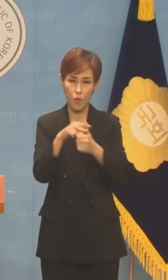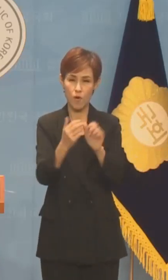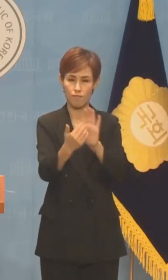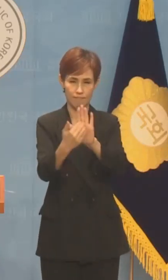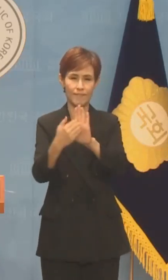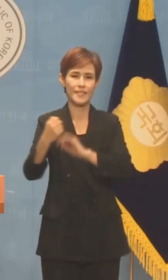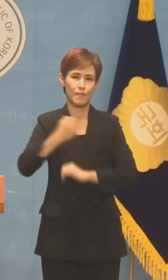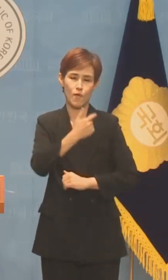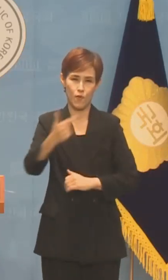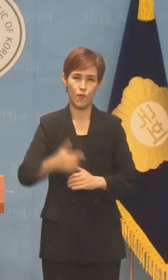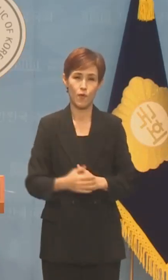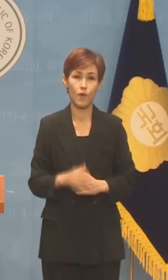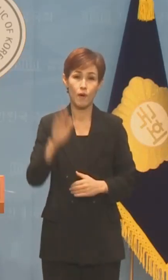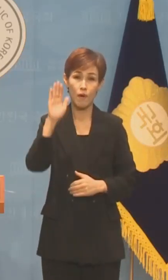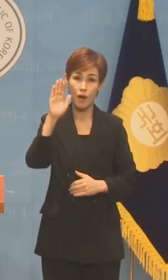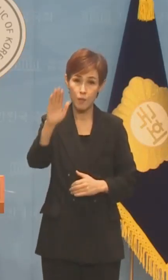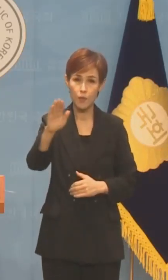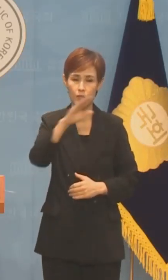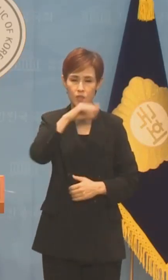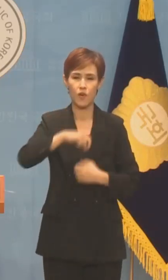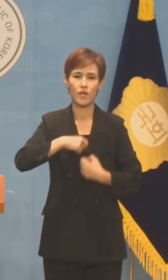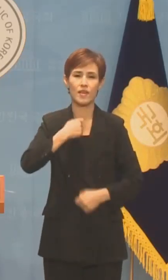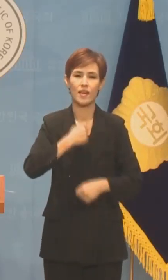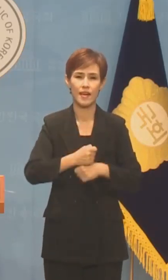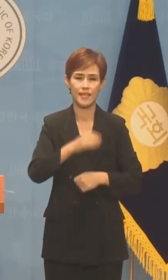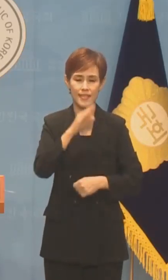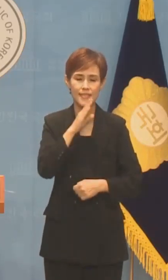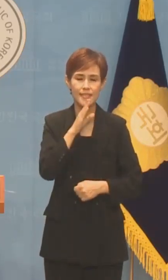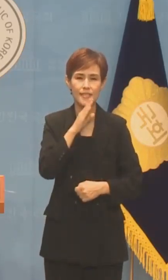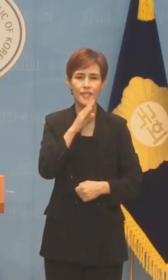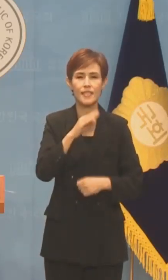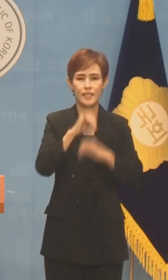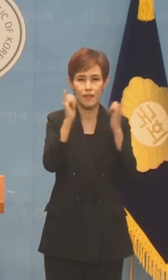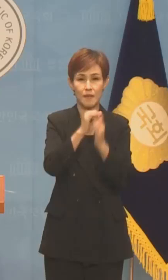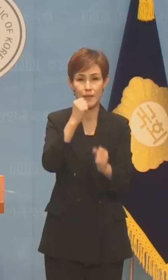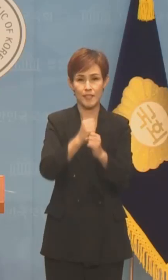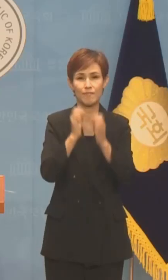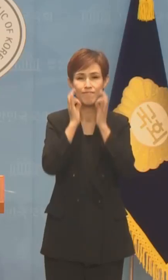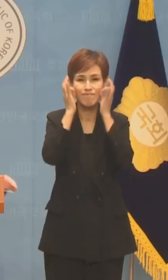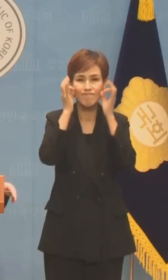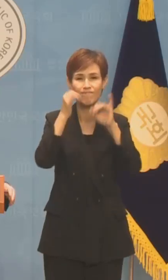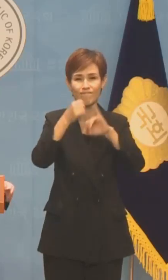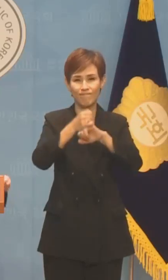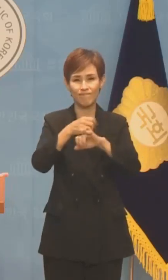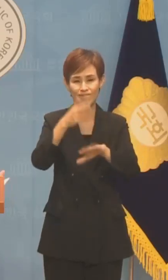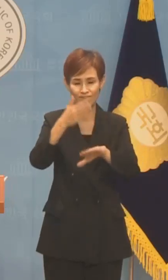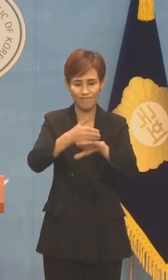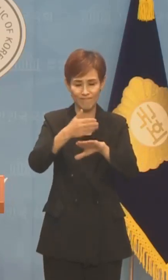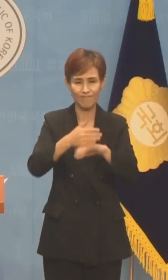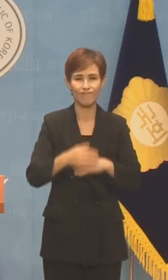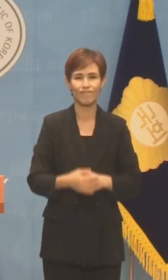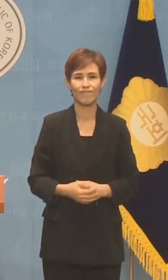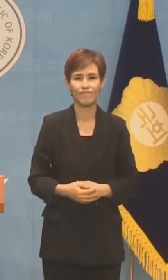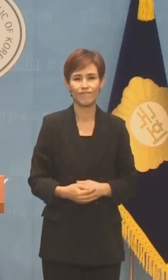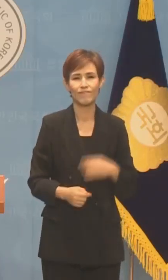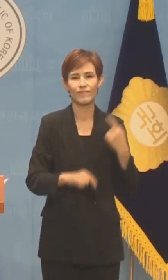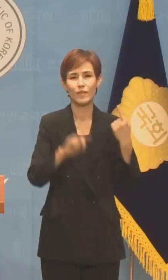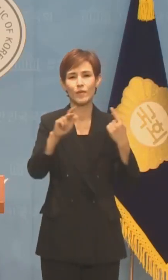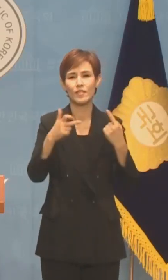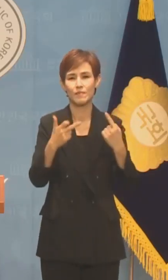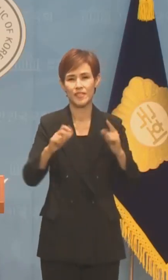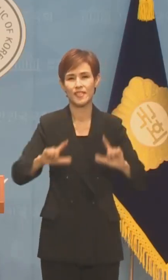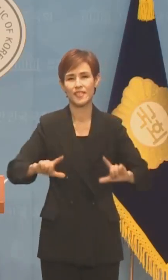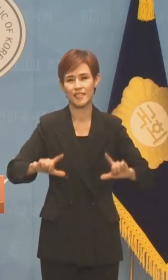힘입니다. 앞으로도 정의롭고 진실된 사회를 만들어 나가겠습니다. 감사합니다. 2025년 1월